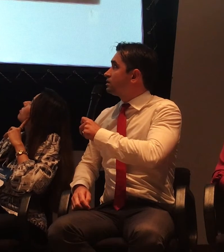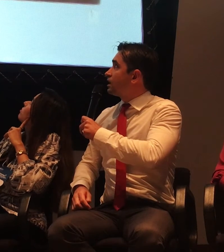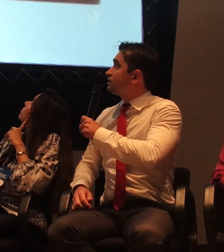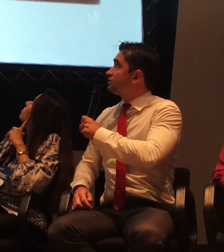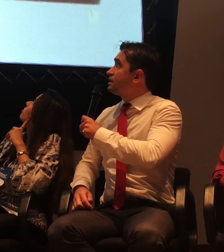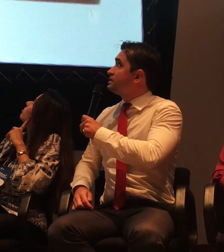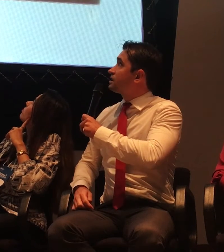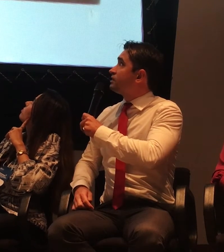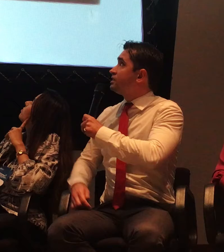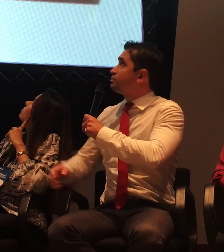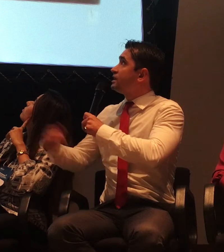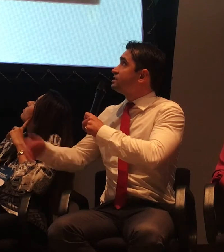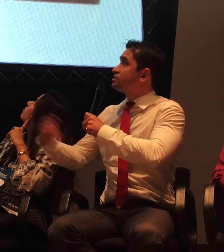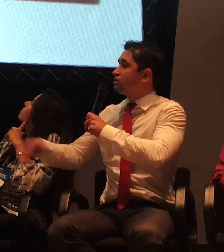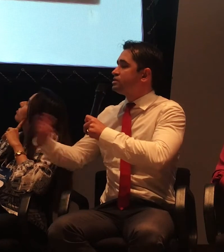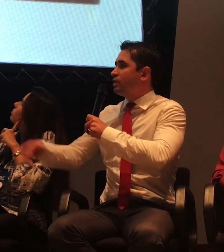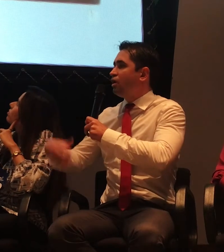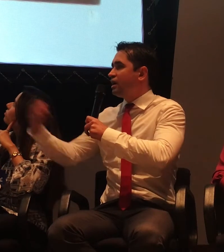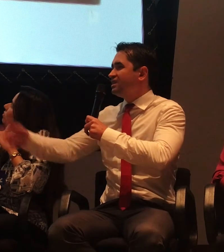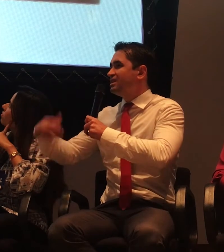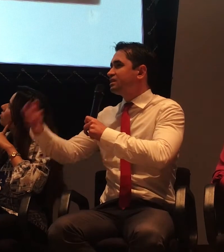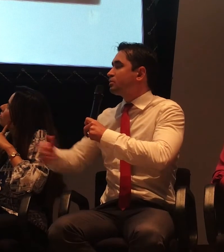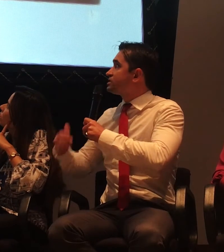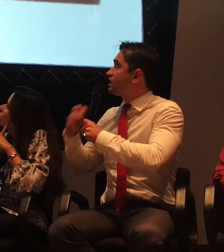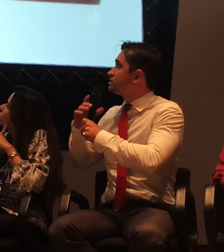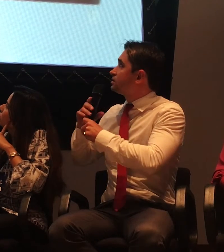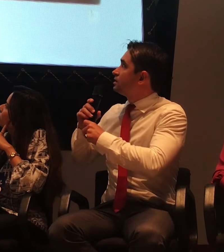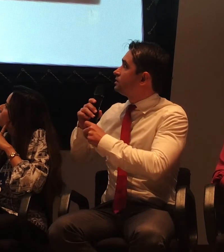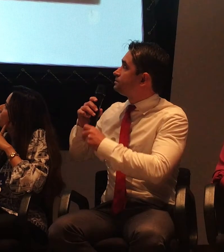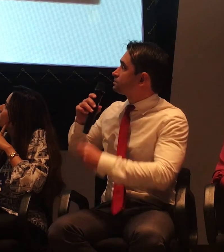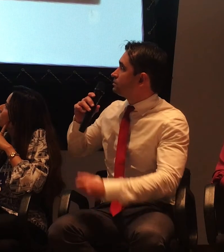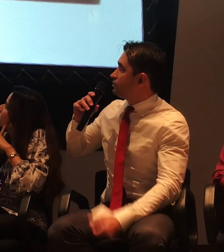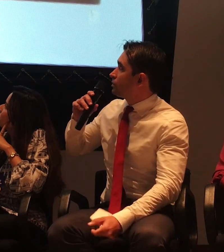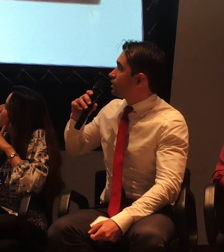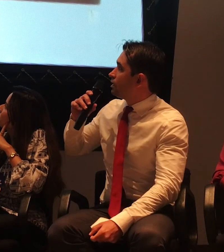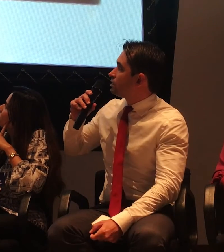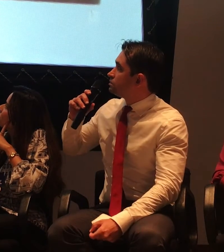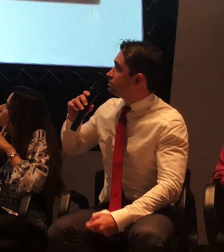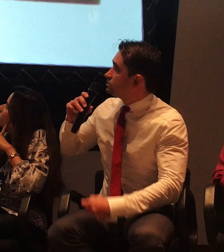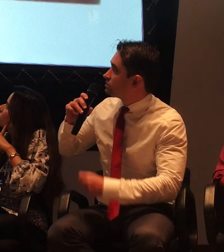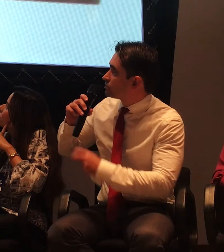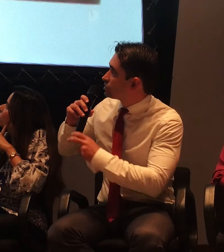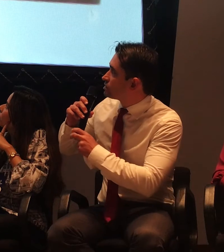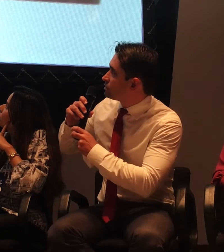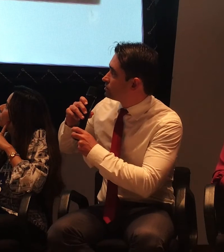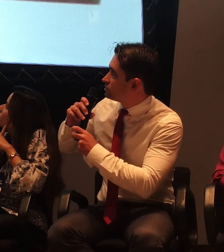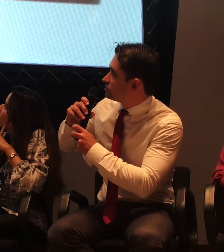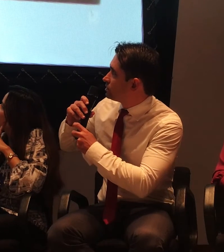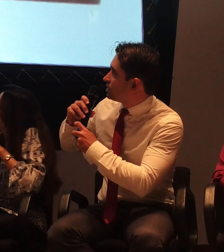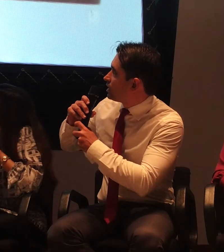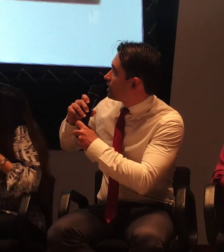e cada vez mais isso melhora. Fernando, você podia falar sobre isso também? Uhum.